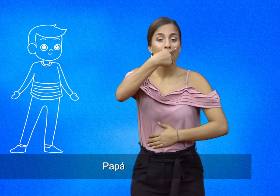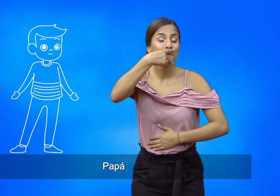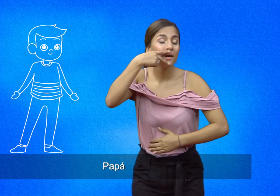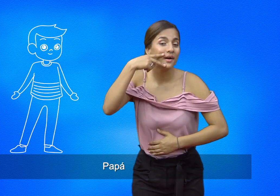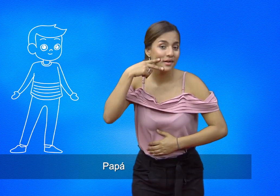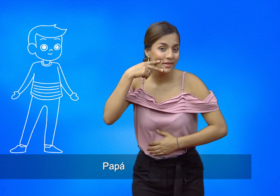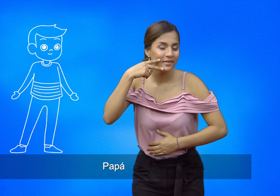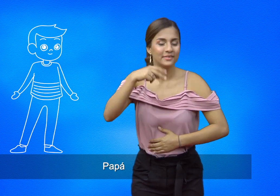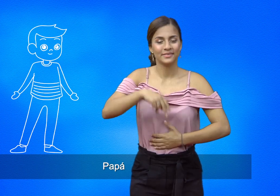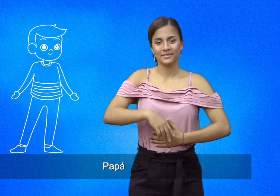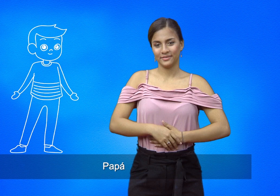papá